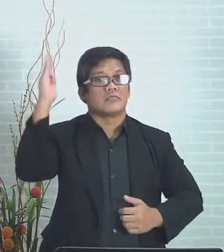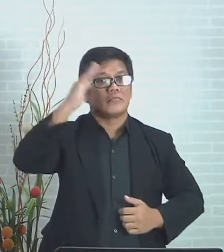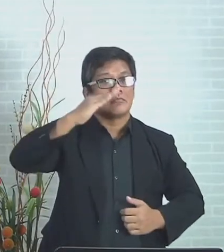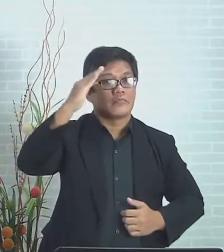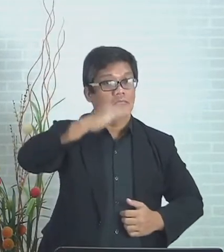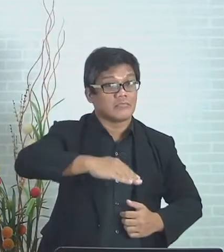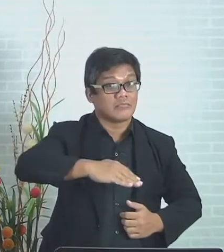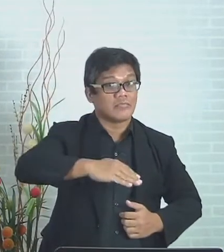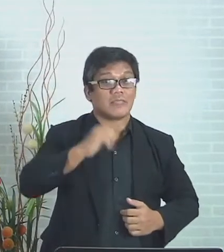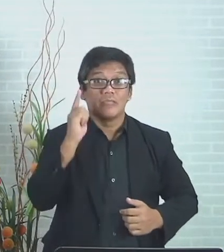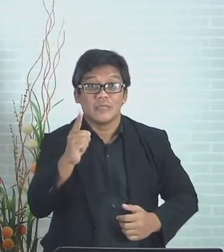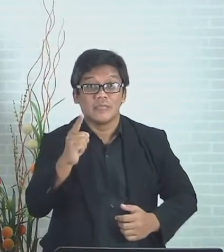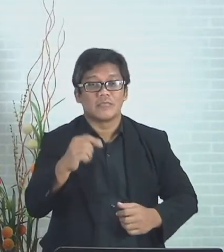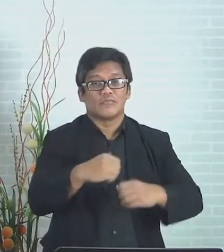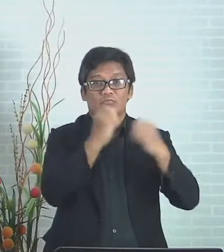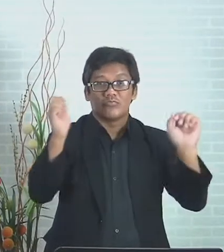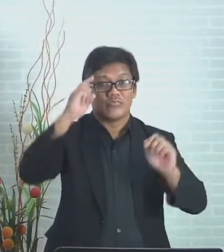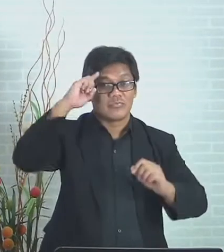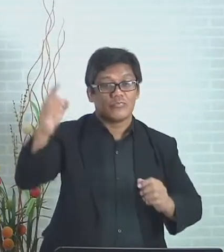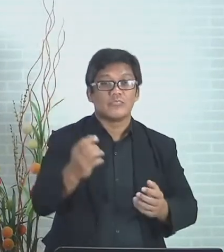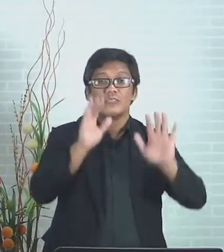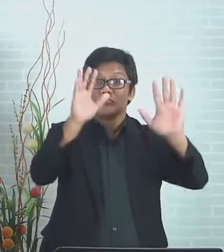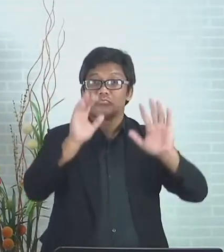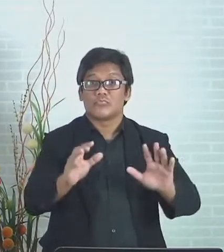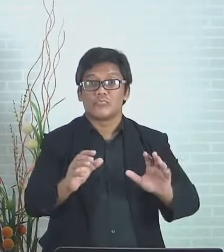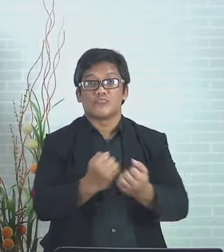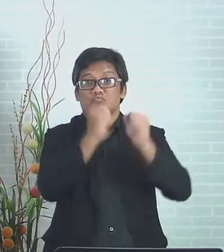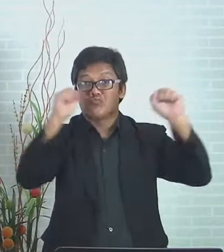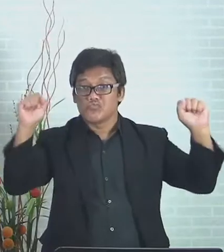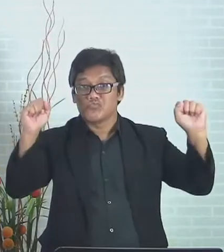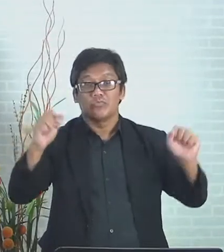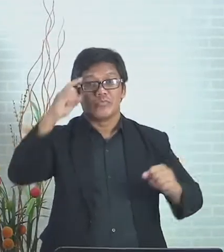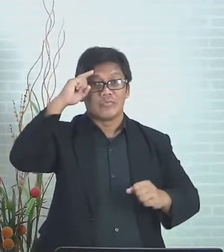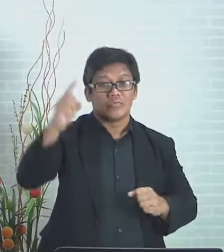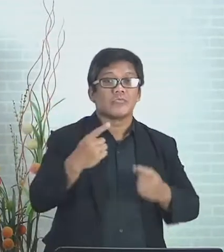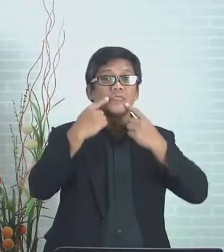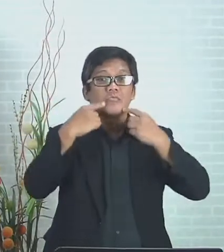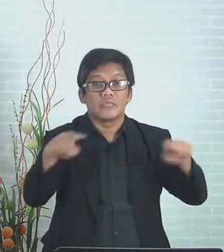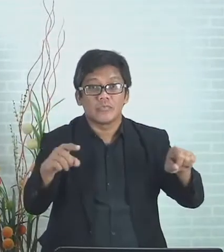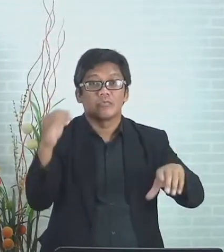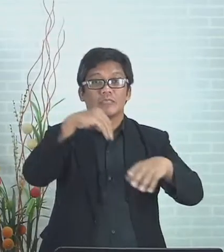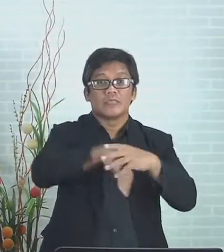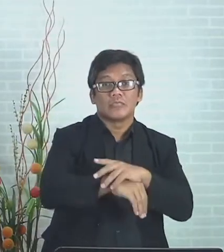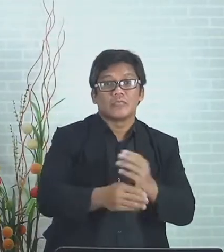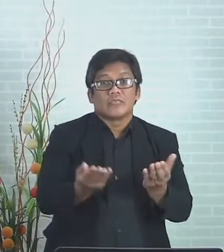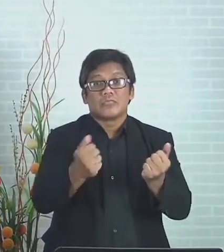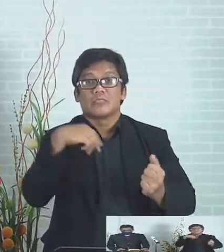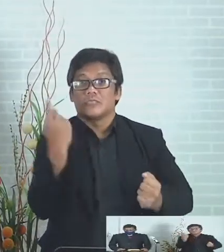kuasa Allah keajaiban Olla otoritas Allah itu nyata dalam kehidupan kita